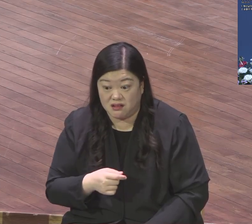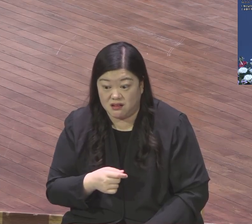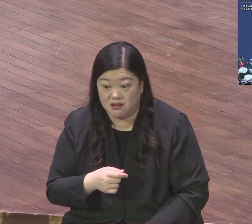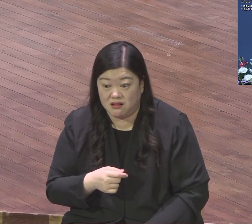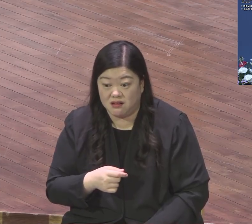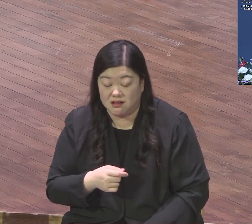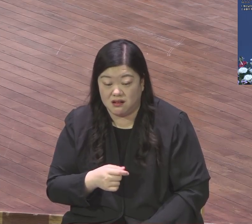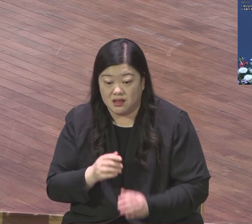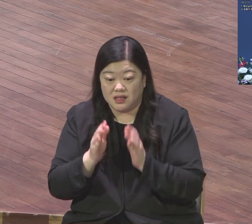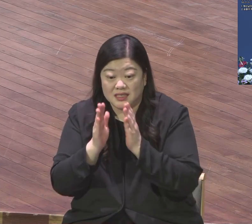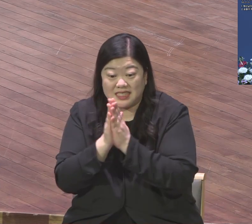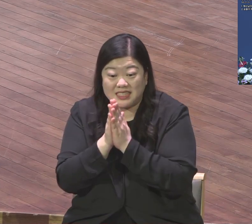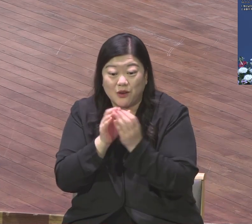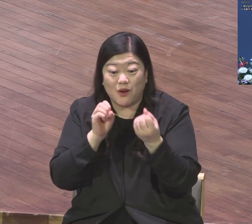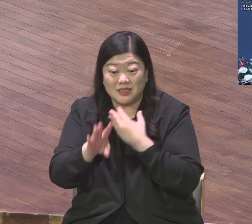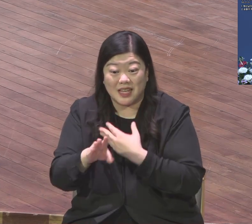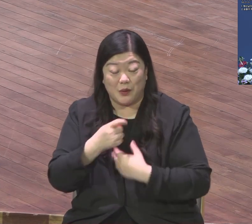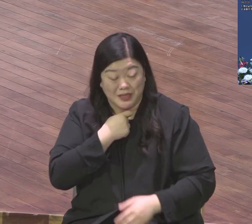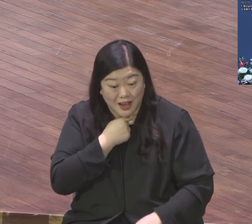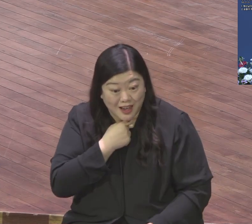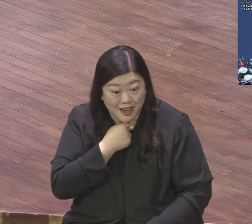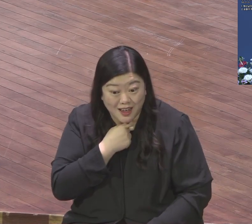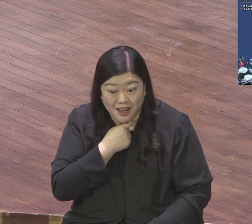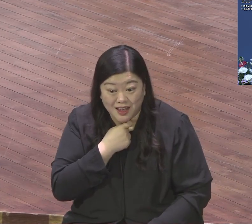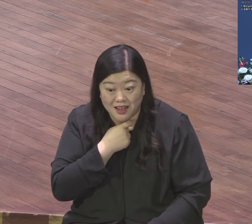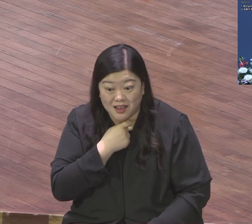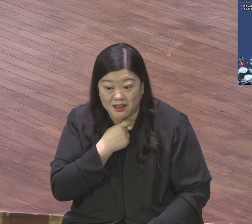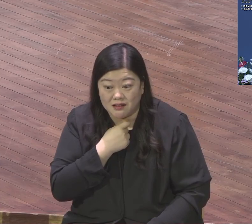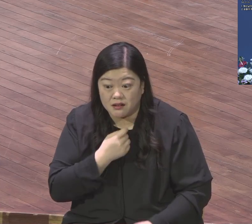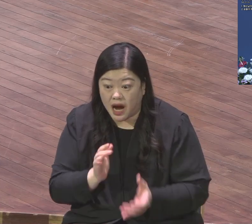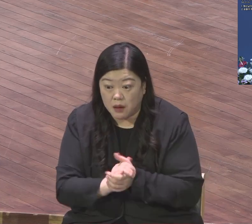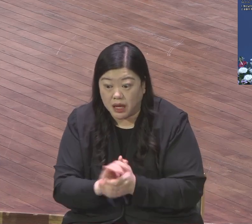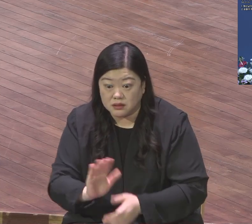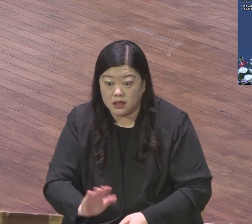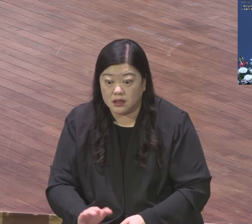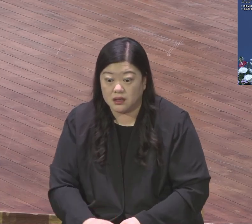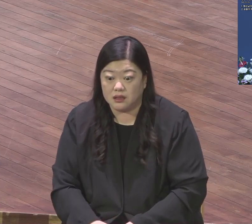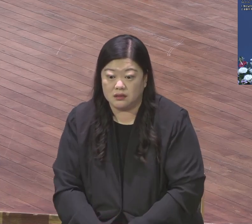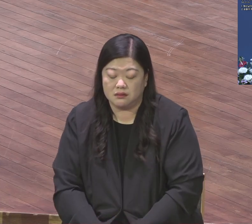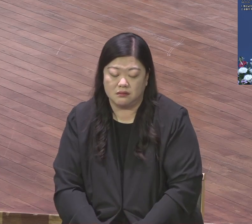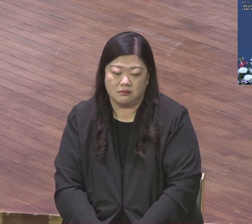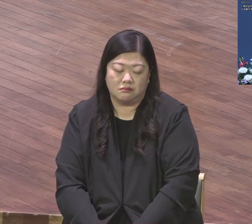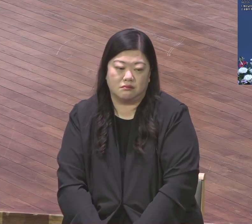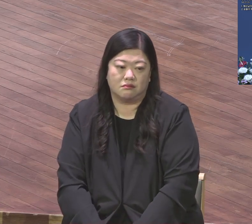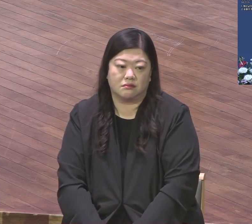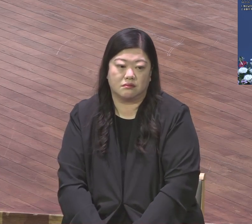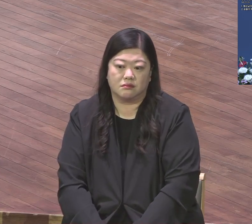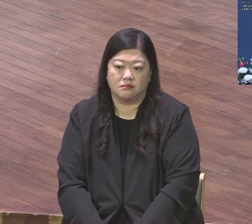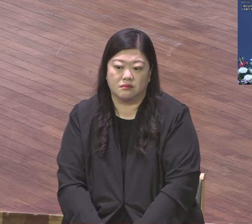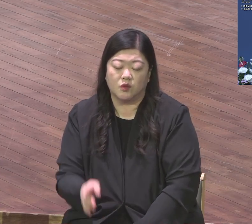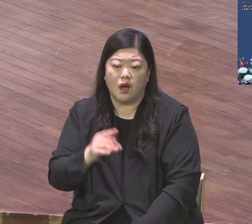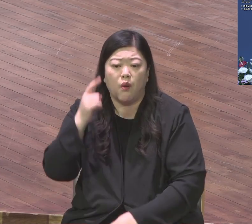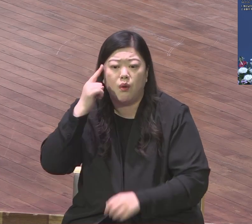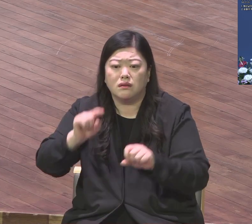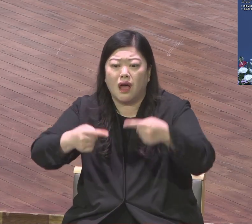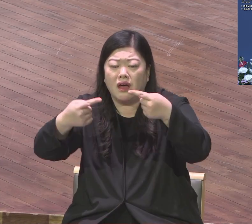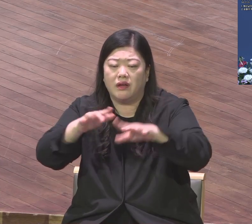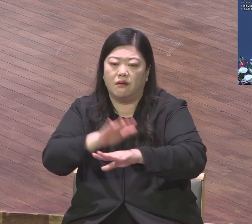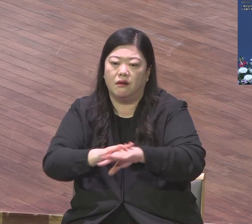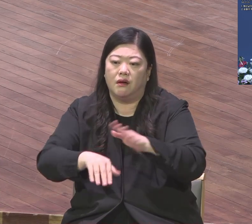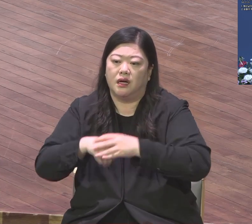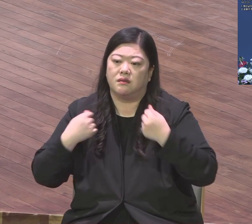얼척이 없어서 말도 못 하게 이제 기가 팍 죽어가지고 첫 시간보다 기죽으면 안 돼.